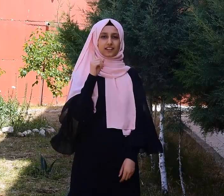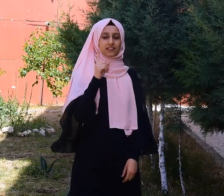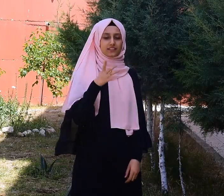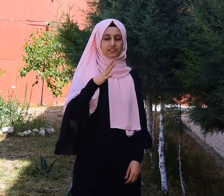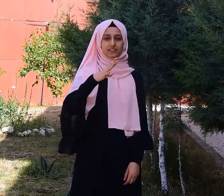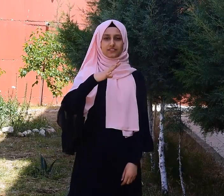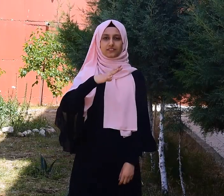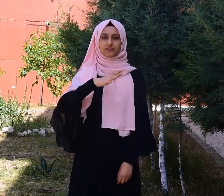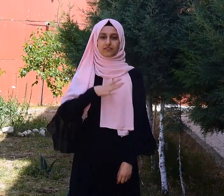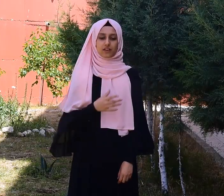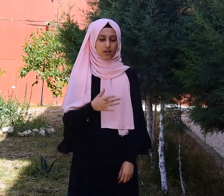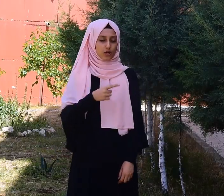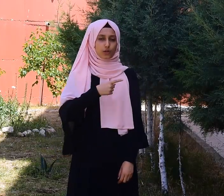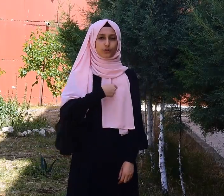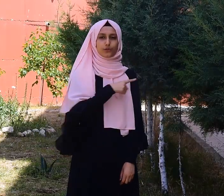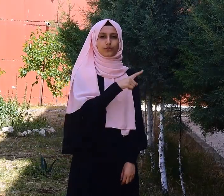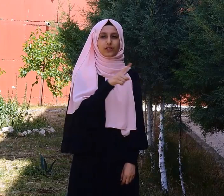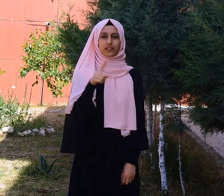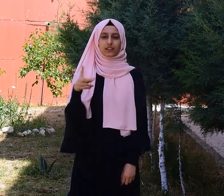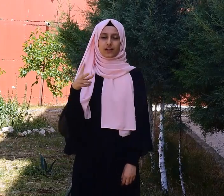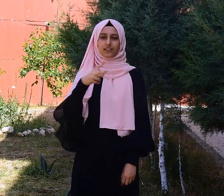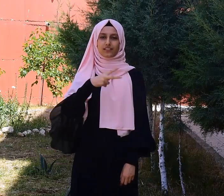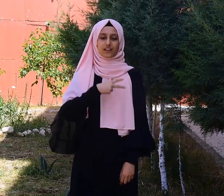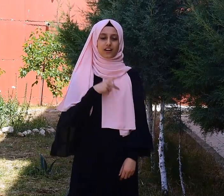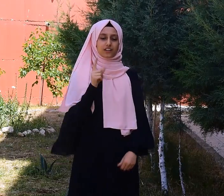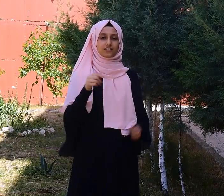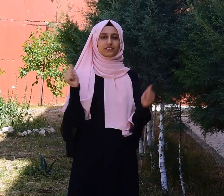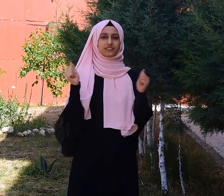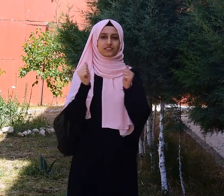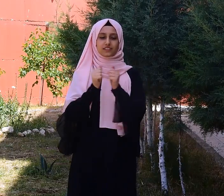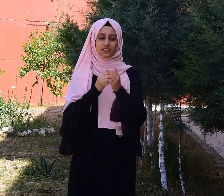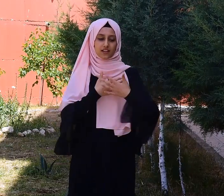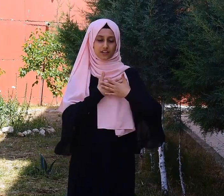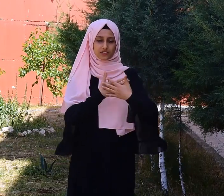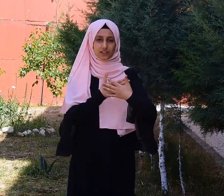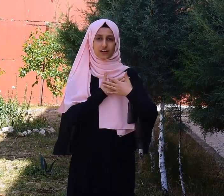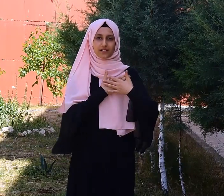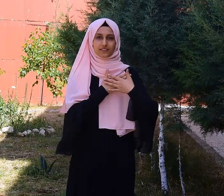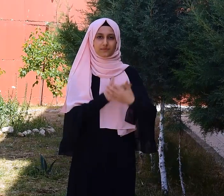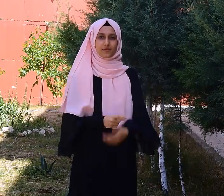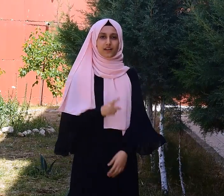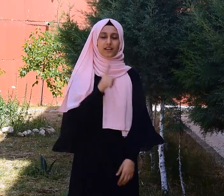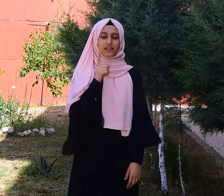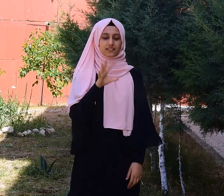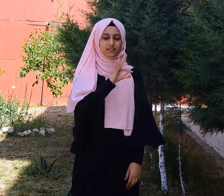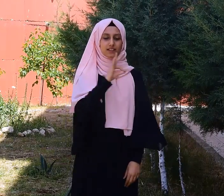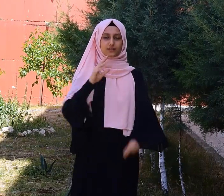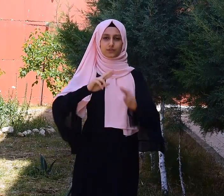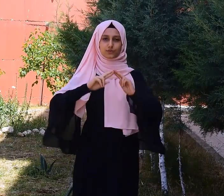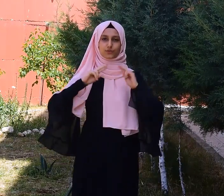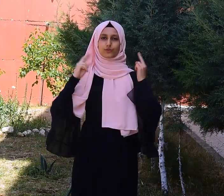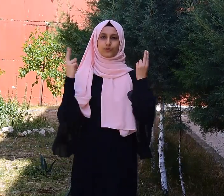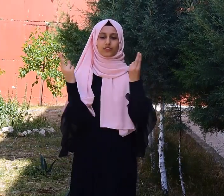sesler ettin var. Yürekler aşkınla çarpar. Sensiz